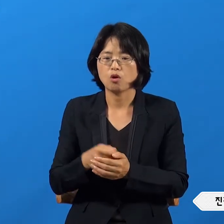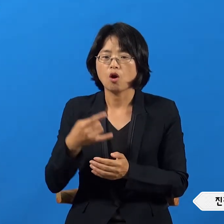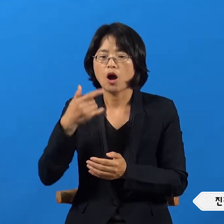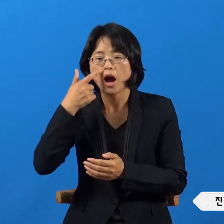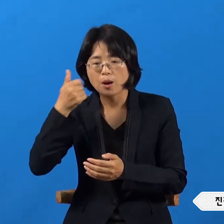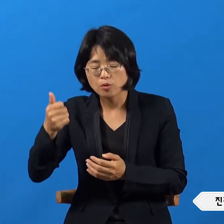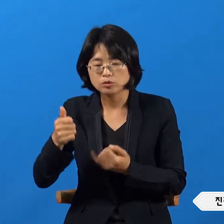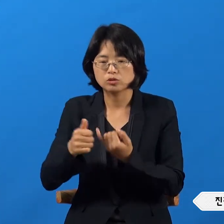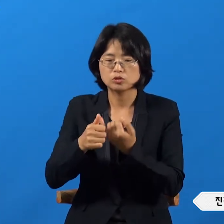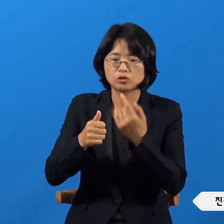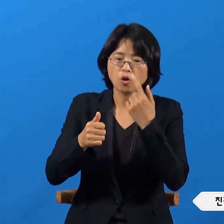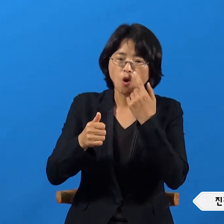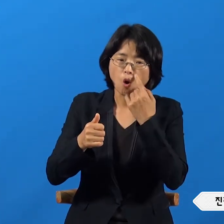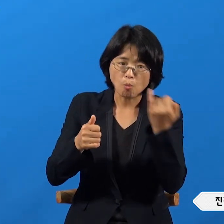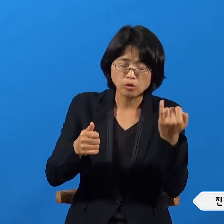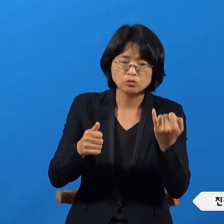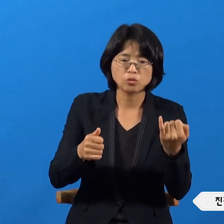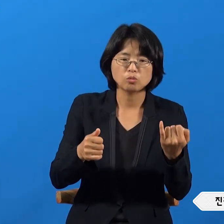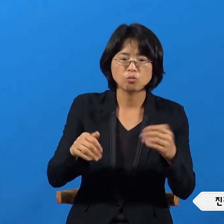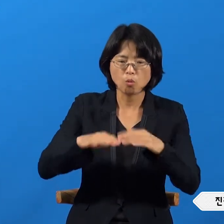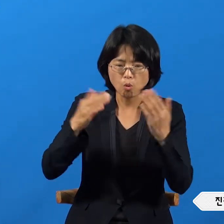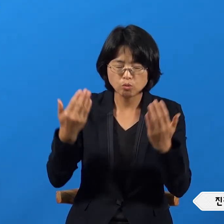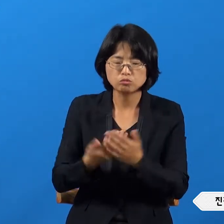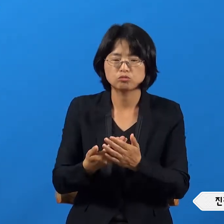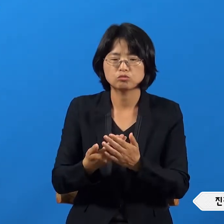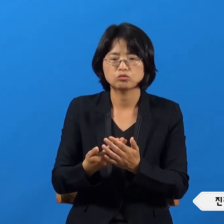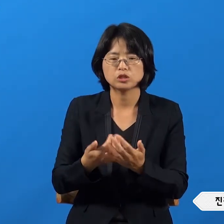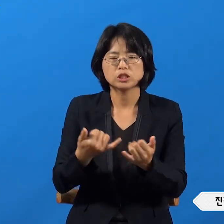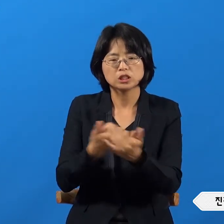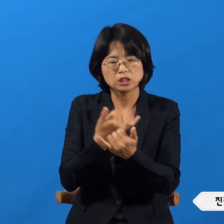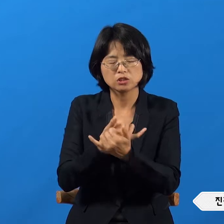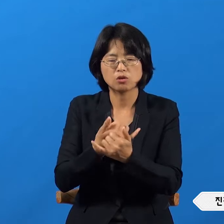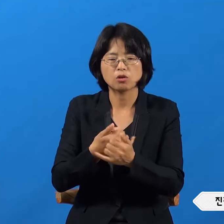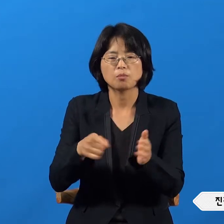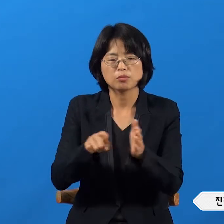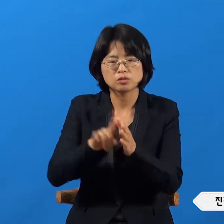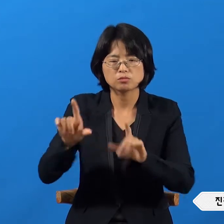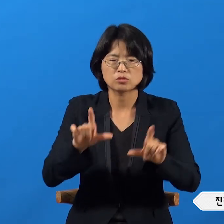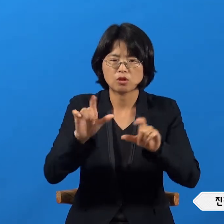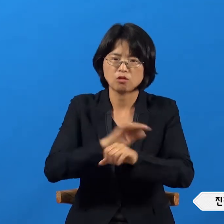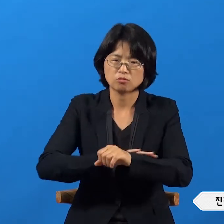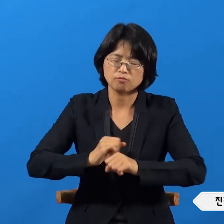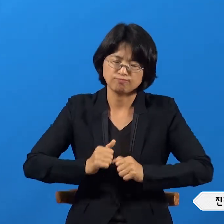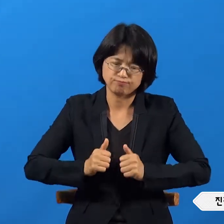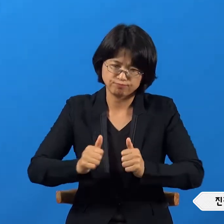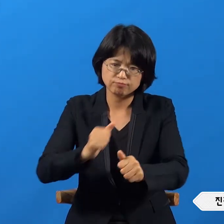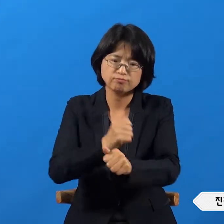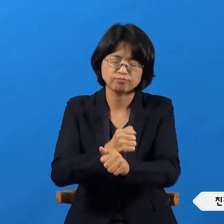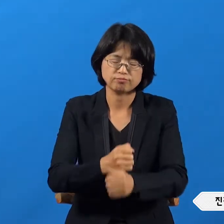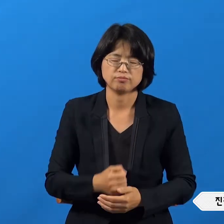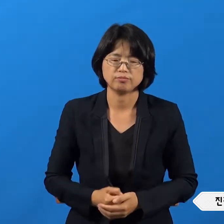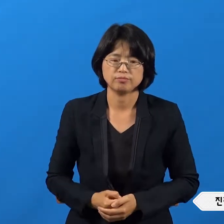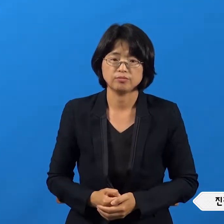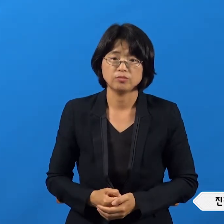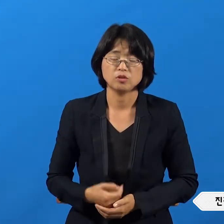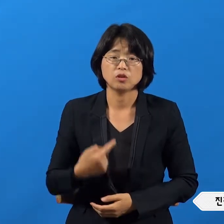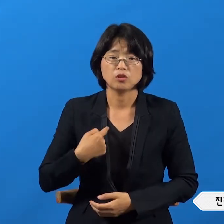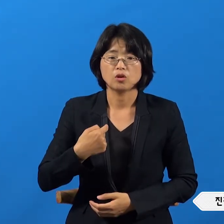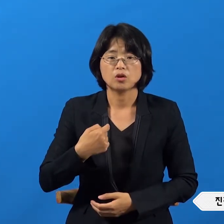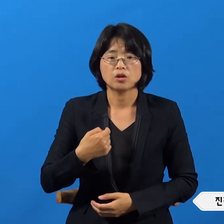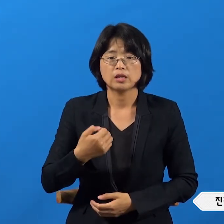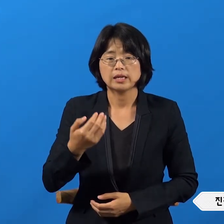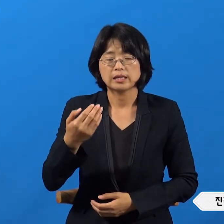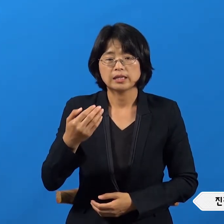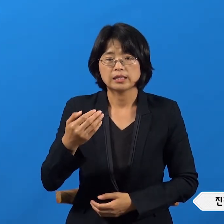하시고요. 그리고 마지막에 이렇게 썼습니다. 저희 작은 어머님들이 하시는 말씀이 목사님께서 말씀도